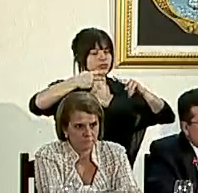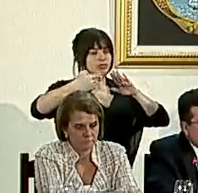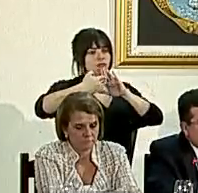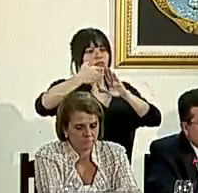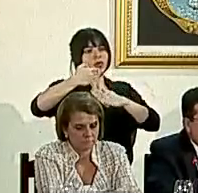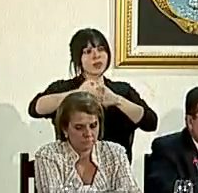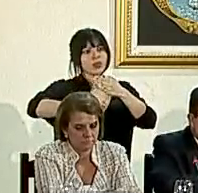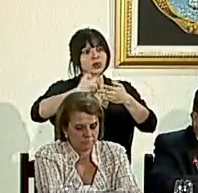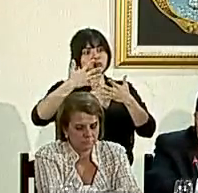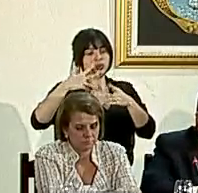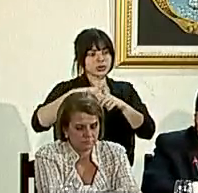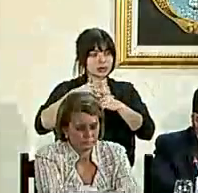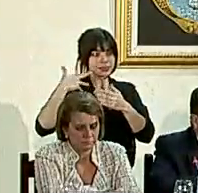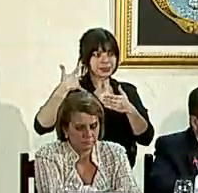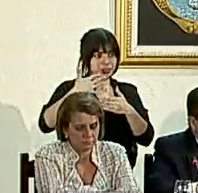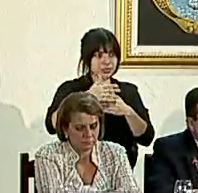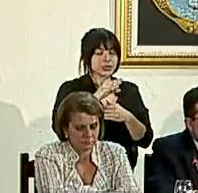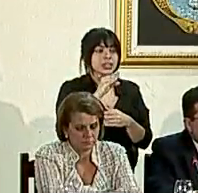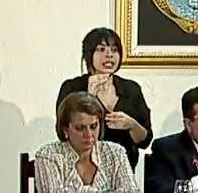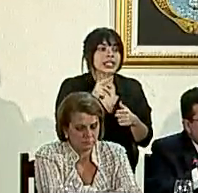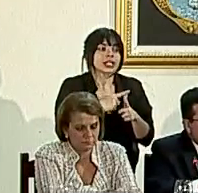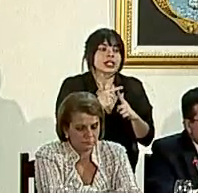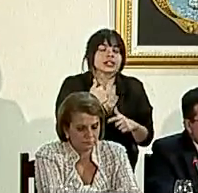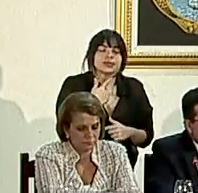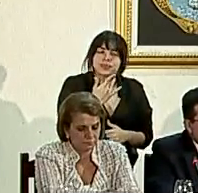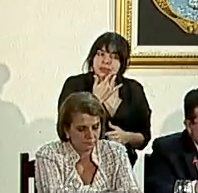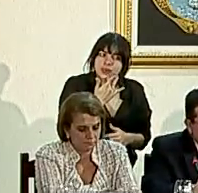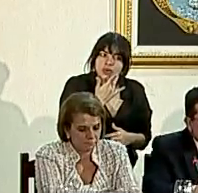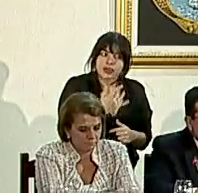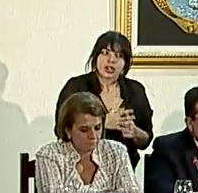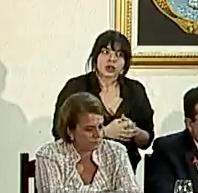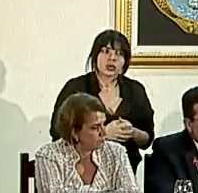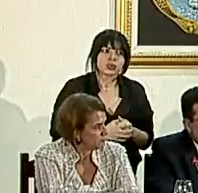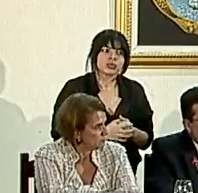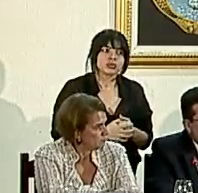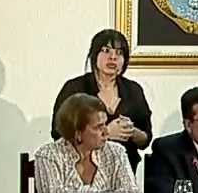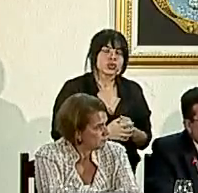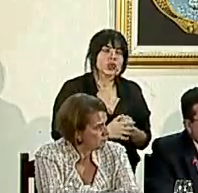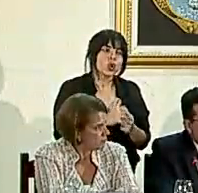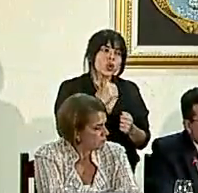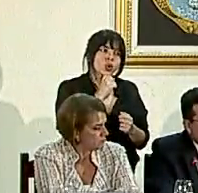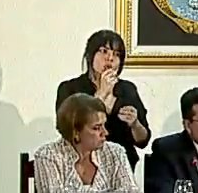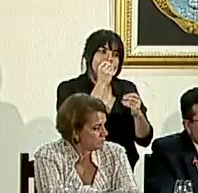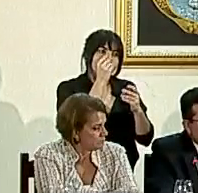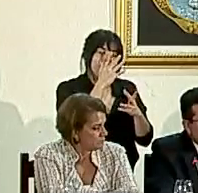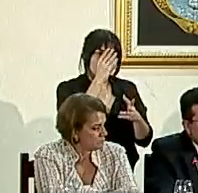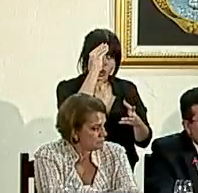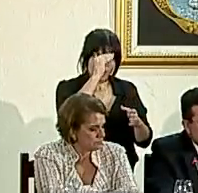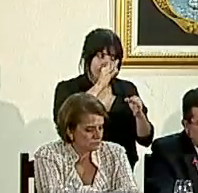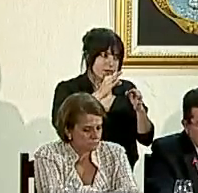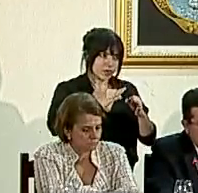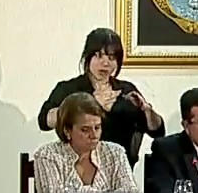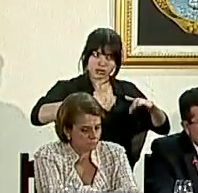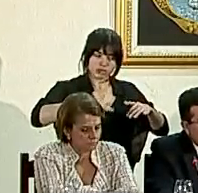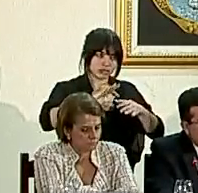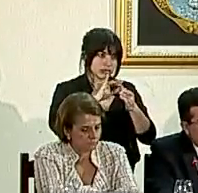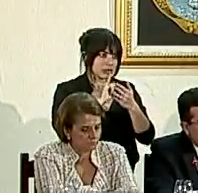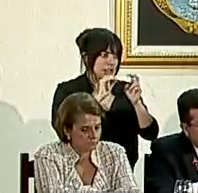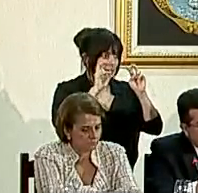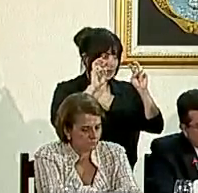procesos que están en camino. Y entonces prefiero no darle un criterio definitivo sobre